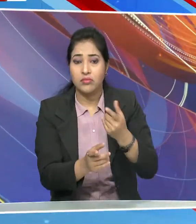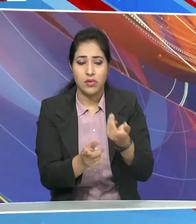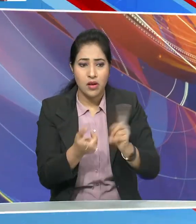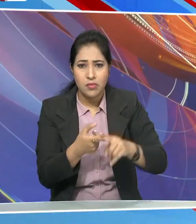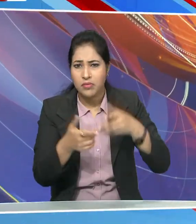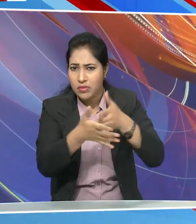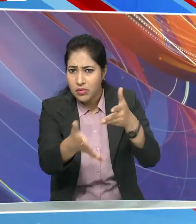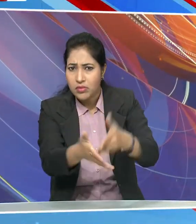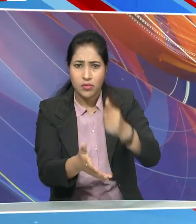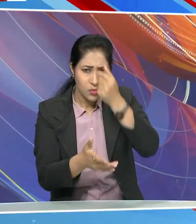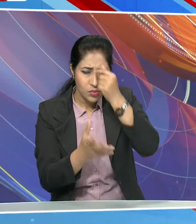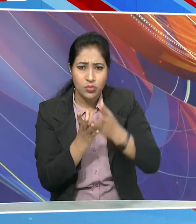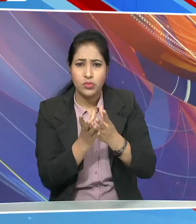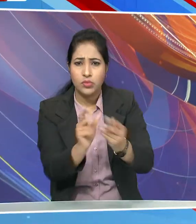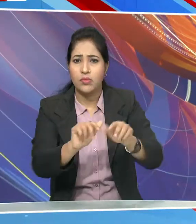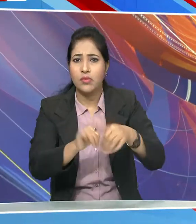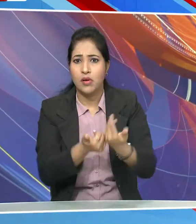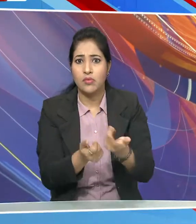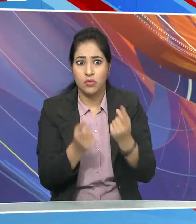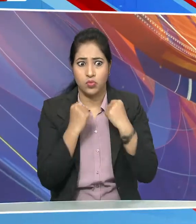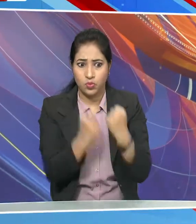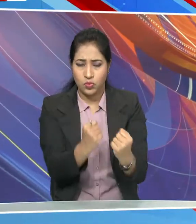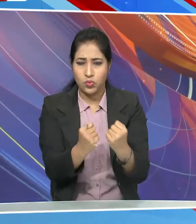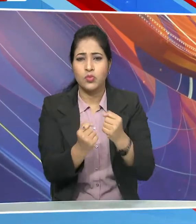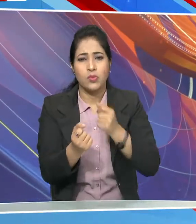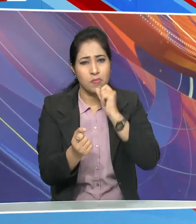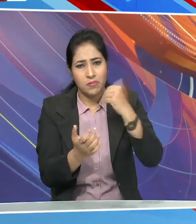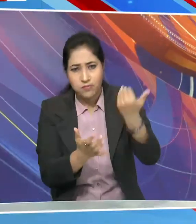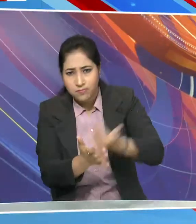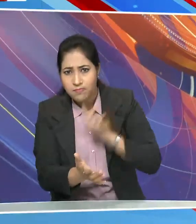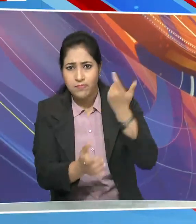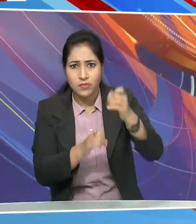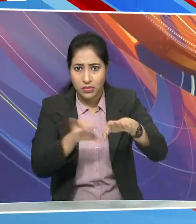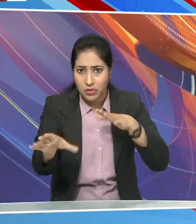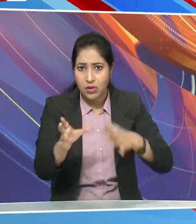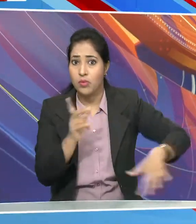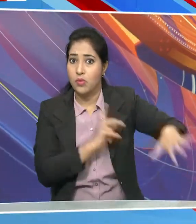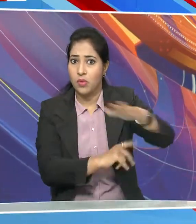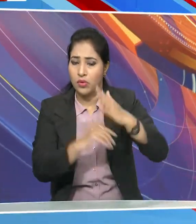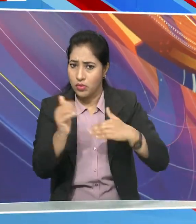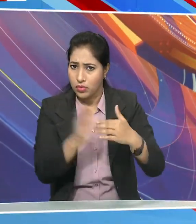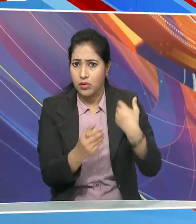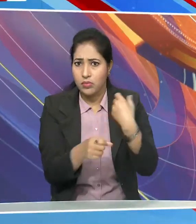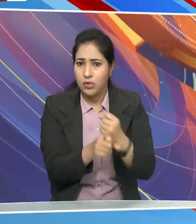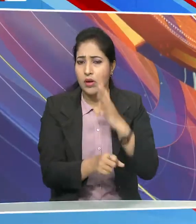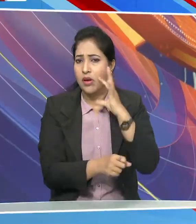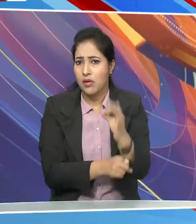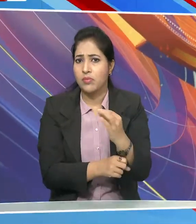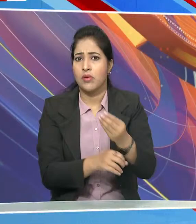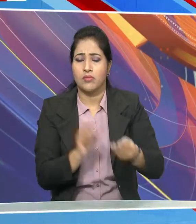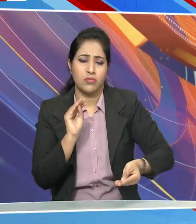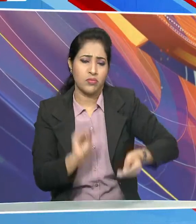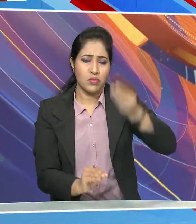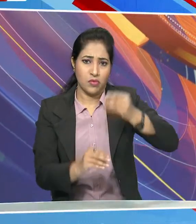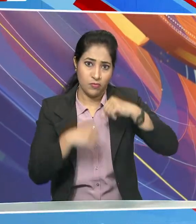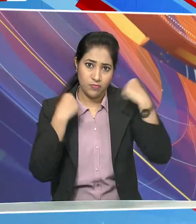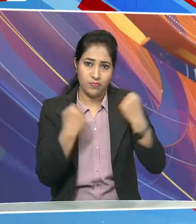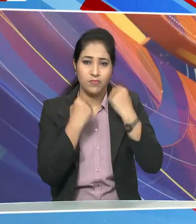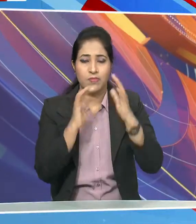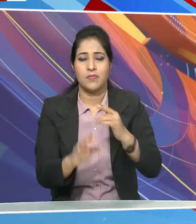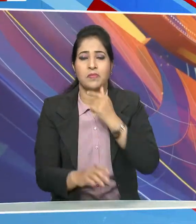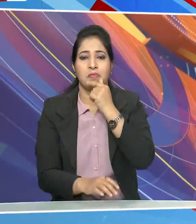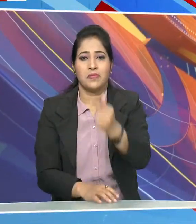बढ़नी चुनौतियां से निपटाने के लिए टिकाऊ और जलवायु के अनुकूल शेरों के निर्माण की आवश्यकता को उजागर